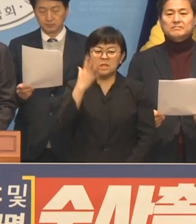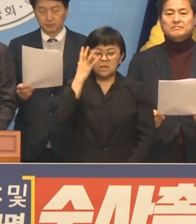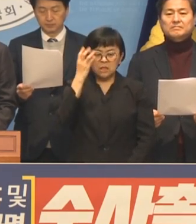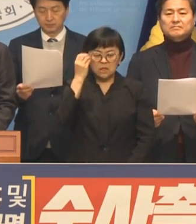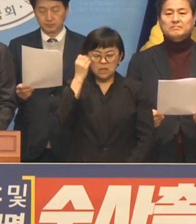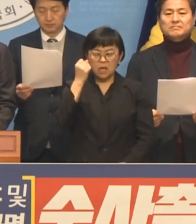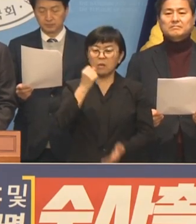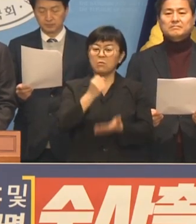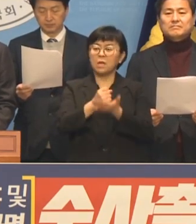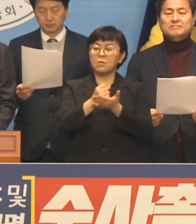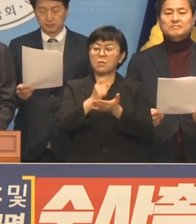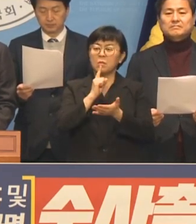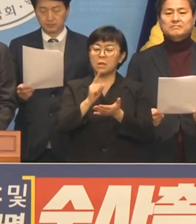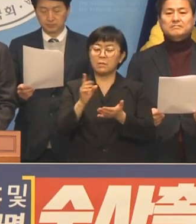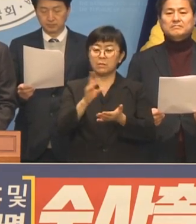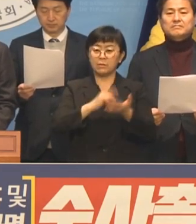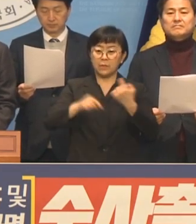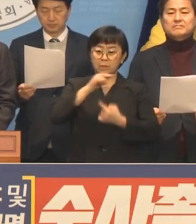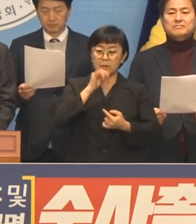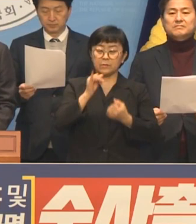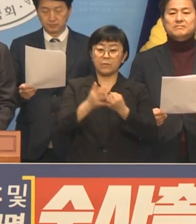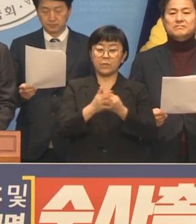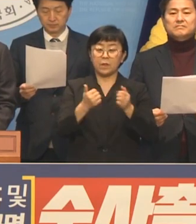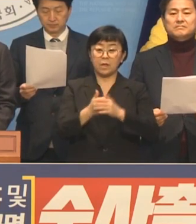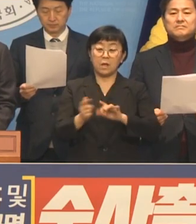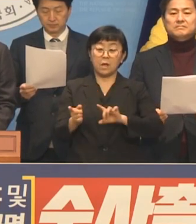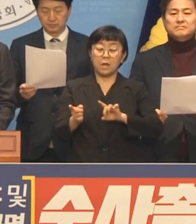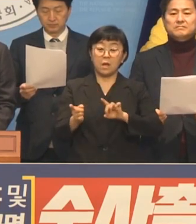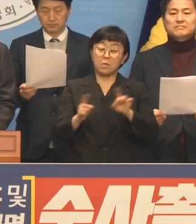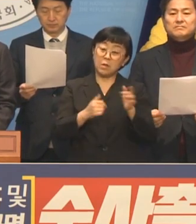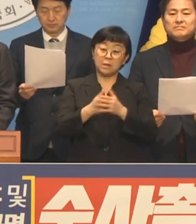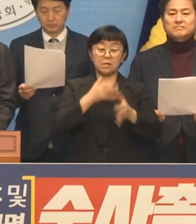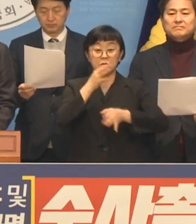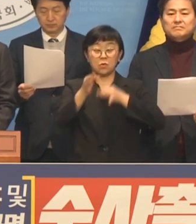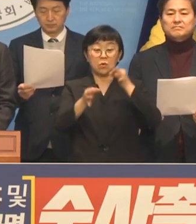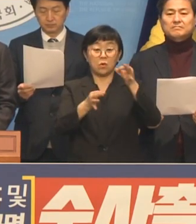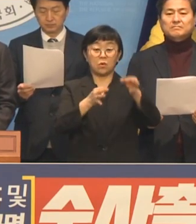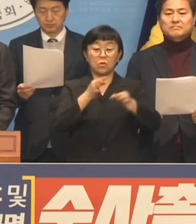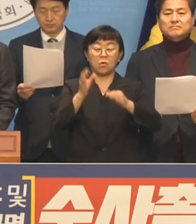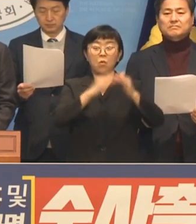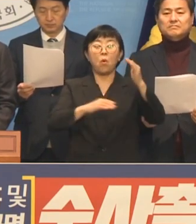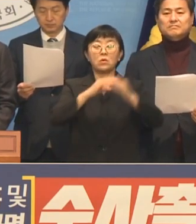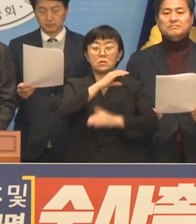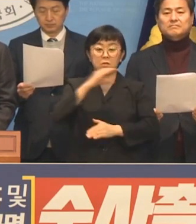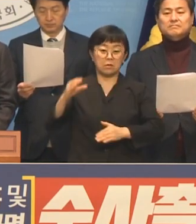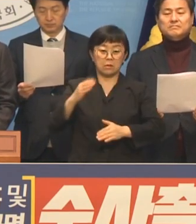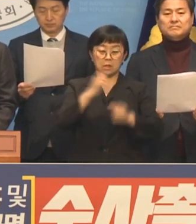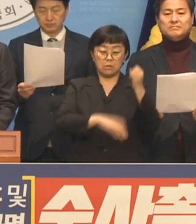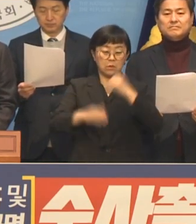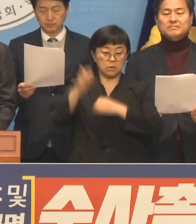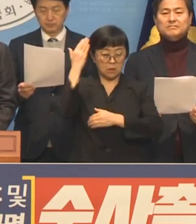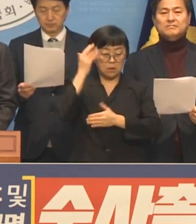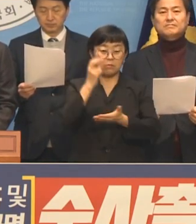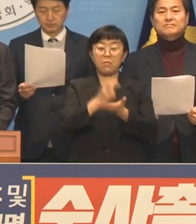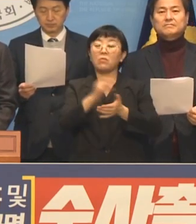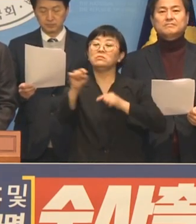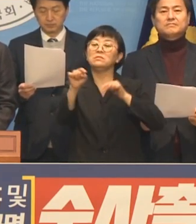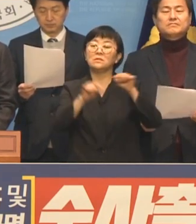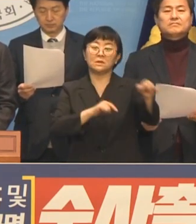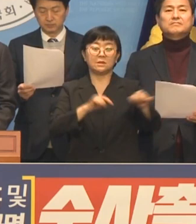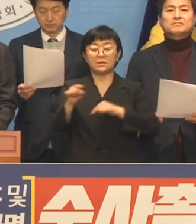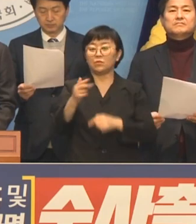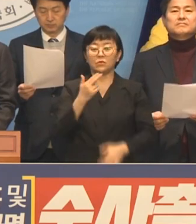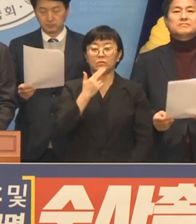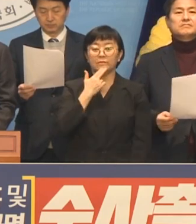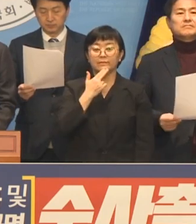변명만 반복했습니다. 회복한다며 큰소리쳤던 공정과 상식, 법치는 도대체